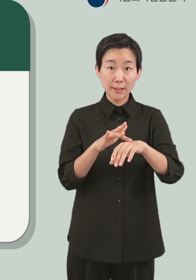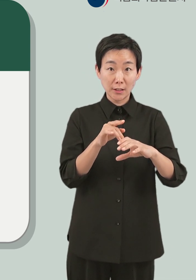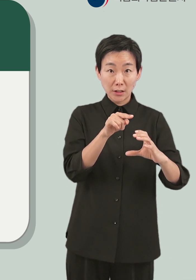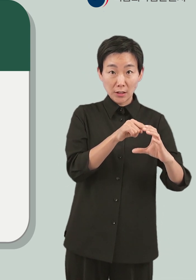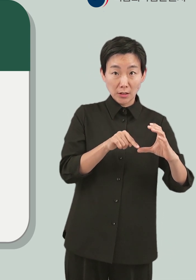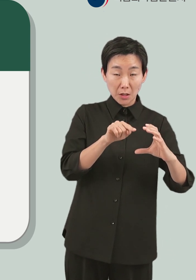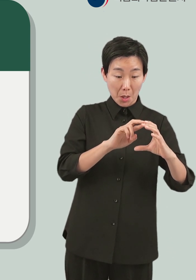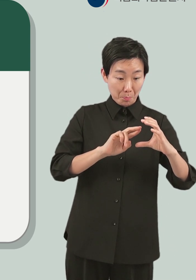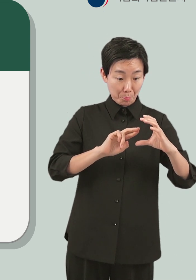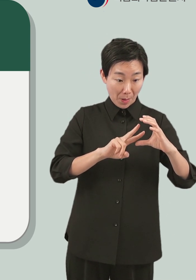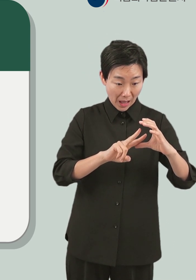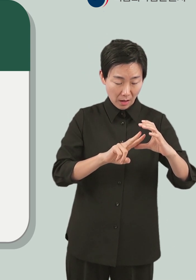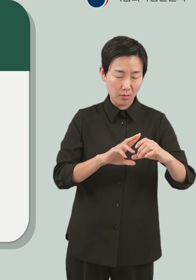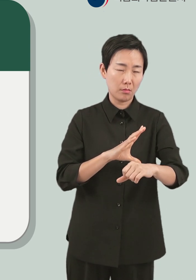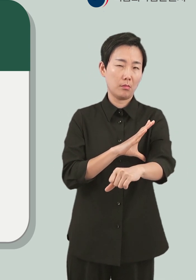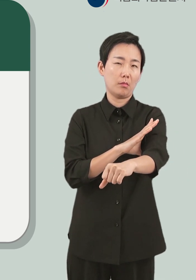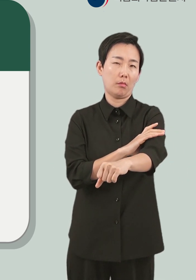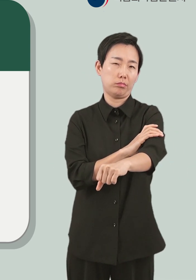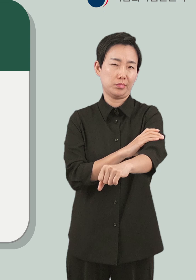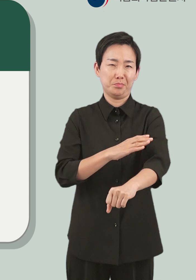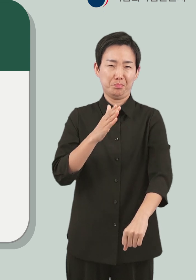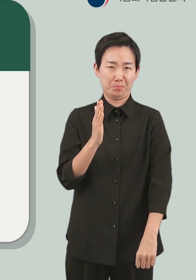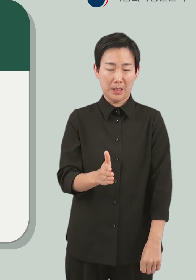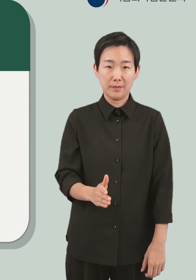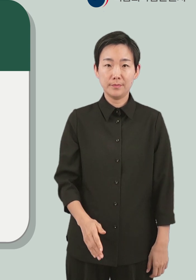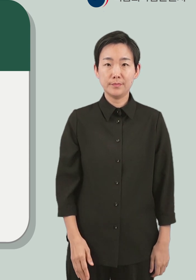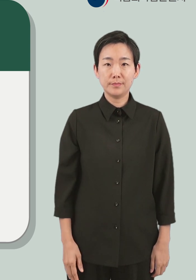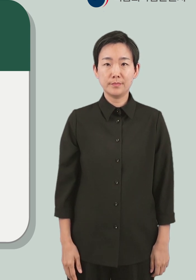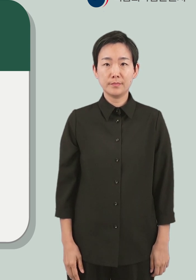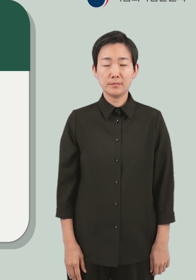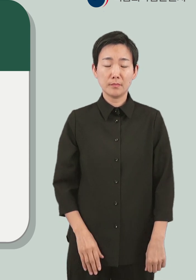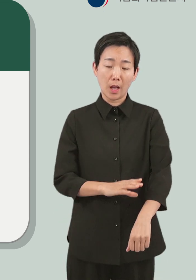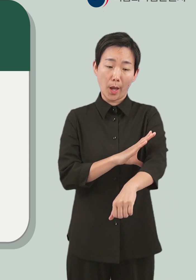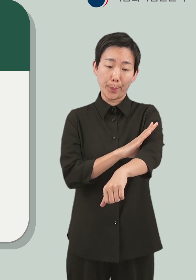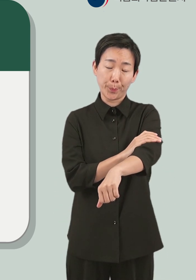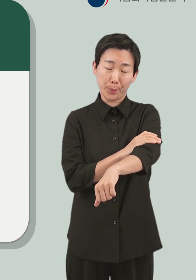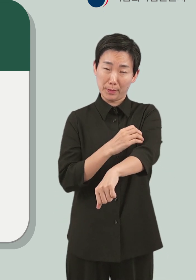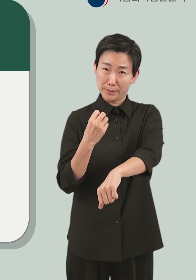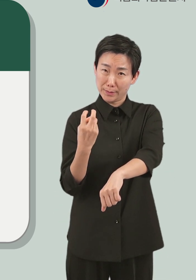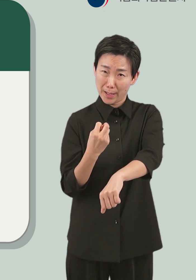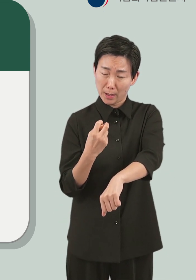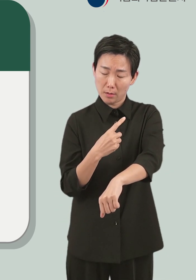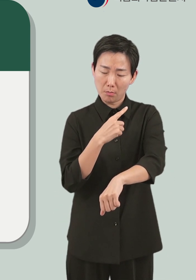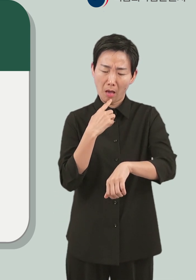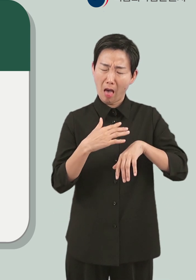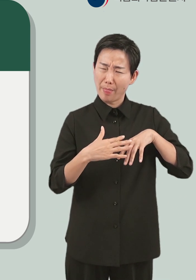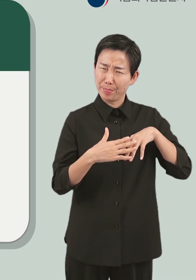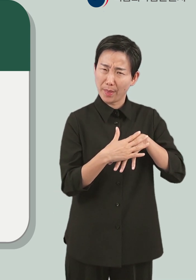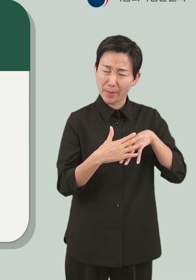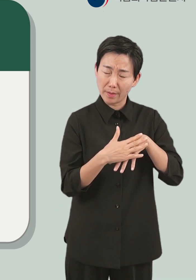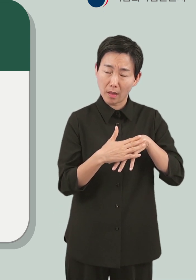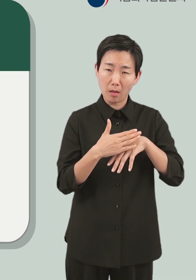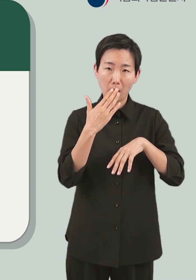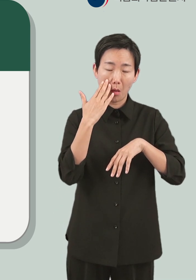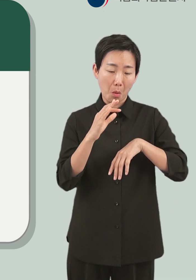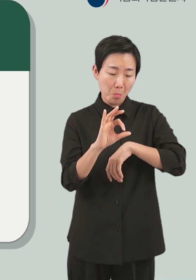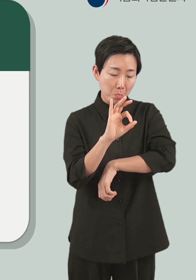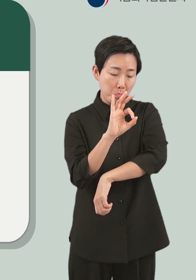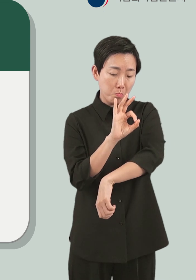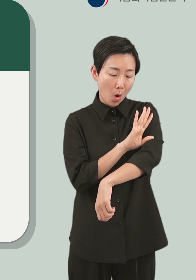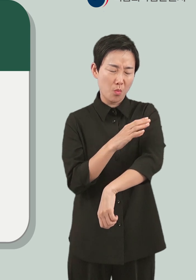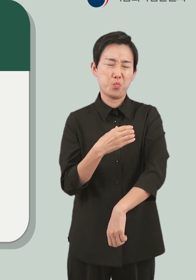때는 측정하지 않습니다. 본 의료기기를 사용하여 필요 이상으로 혈압을 측정하면 다칠 수 있습니다.